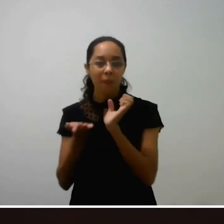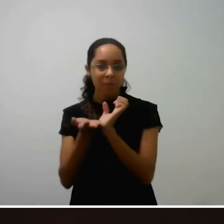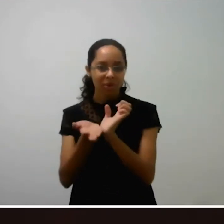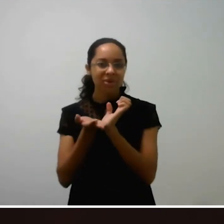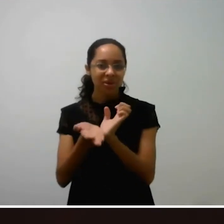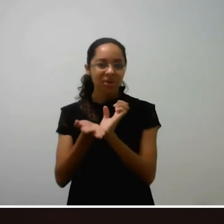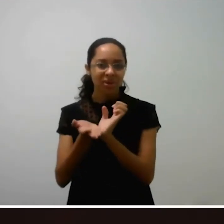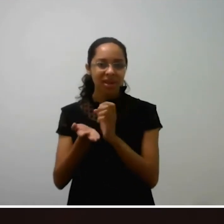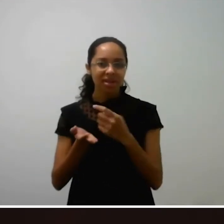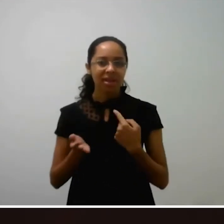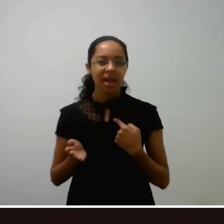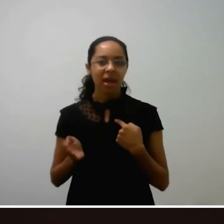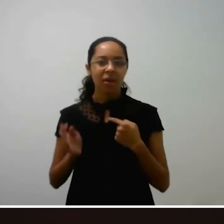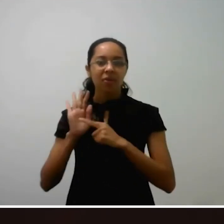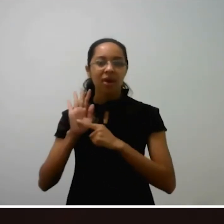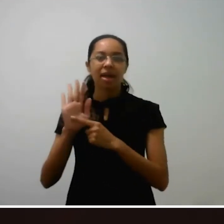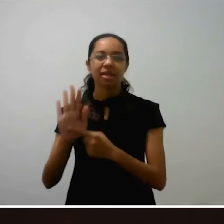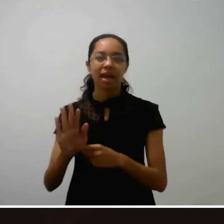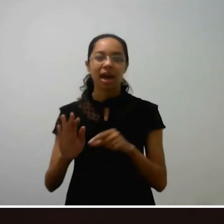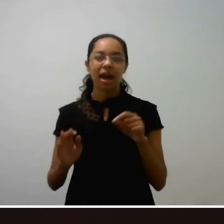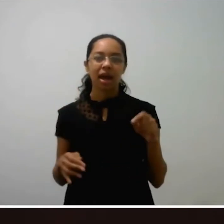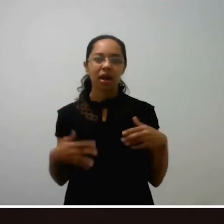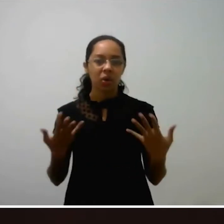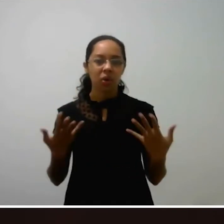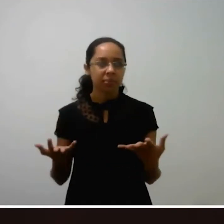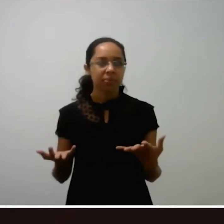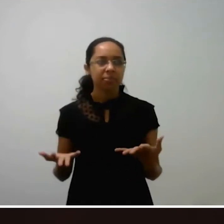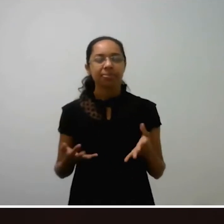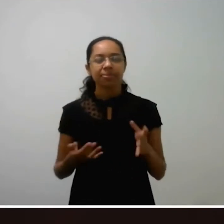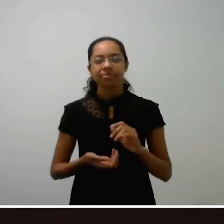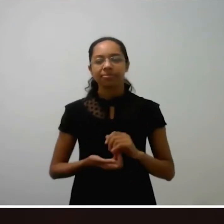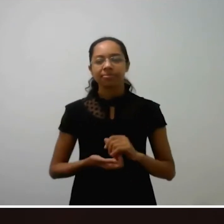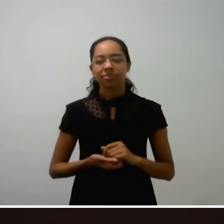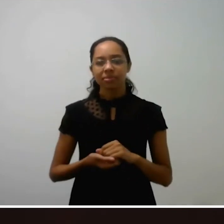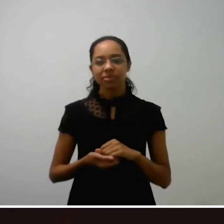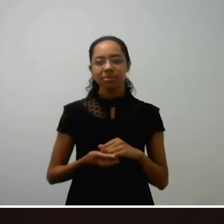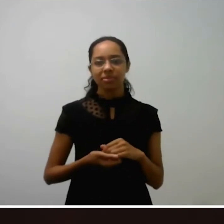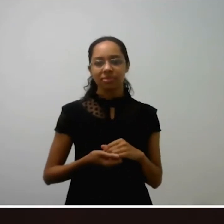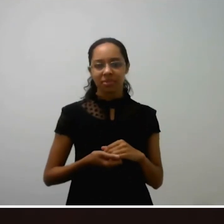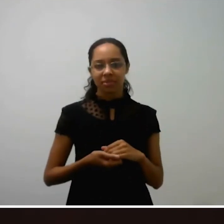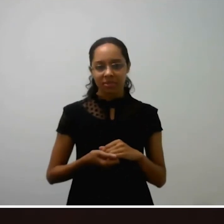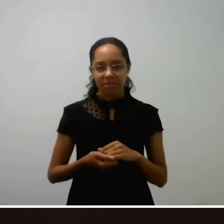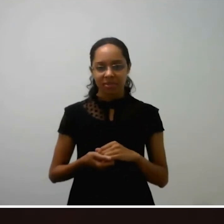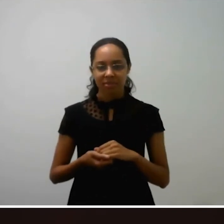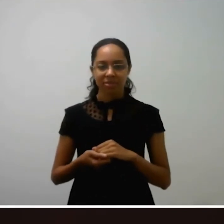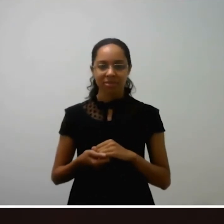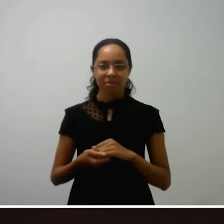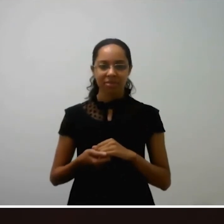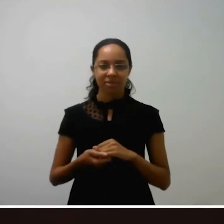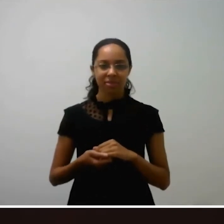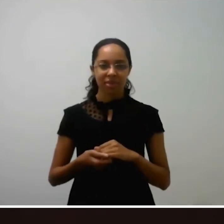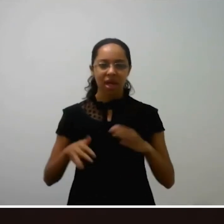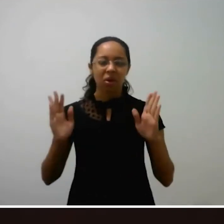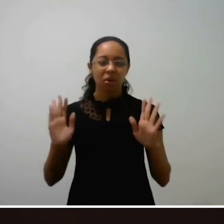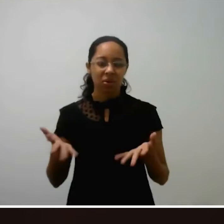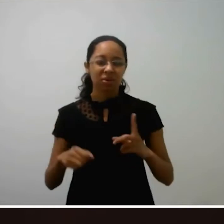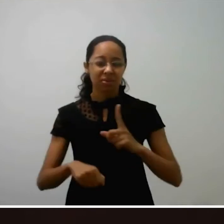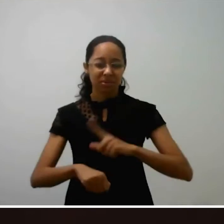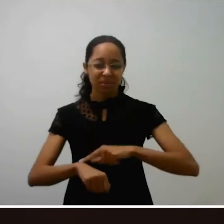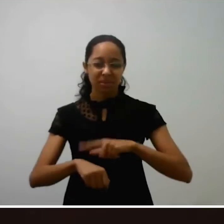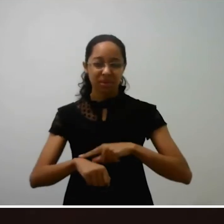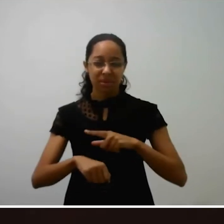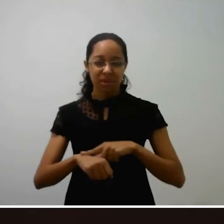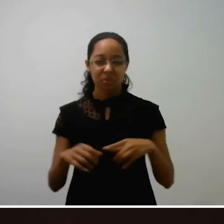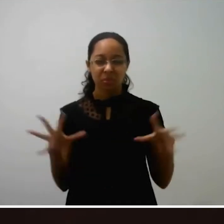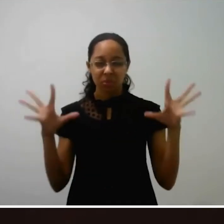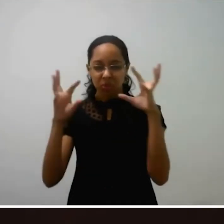No meio dessa era negra, em que em lugar de nós temos a palavra do Espírito falando, governando a